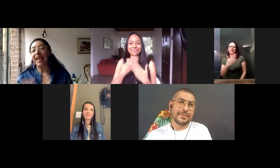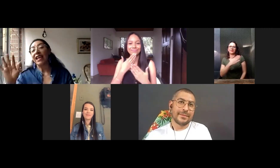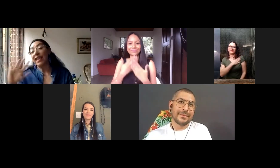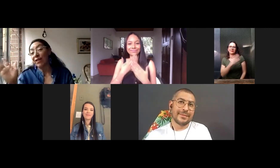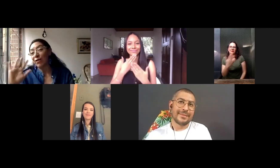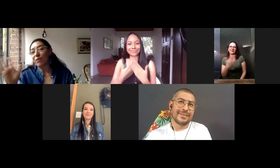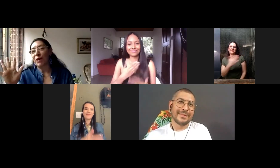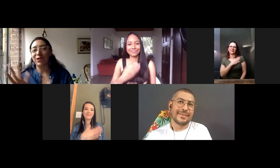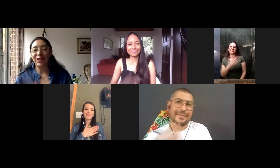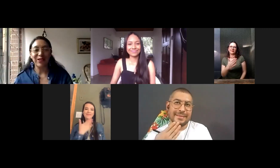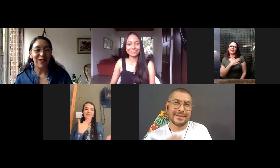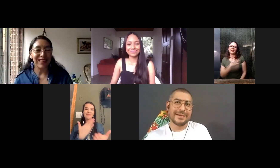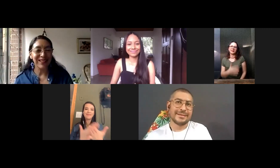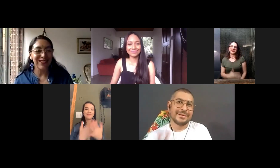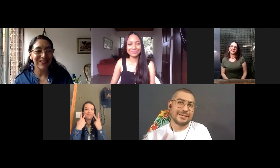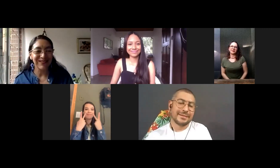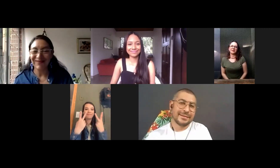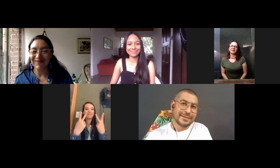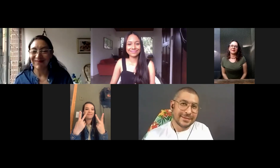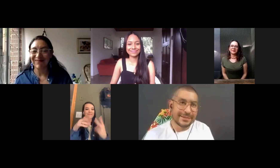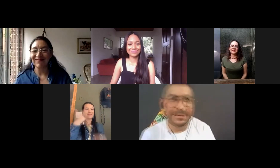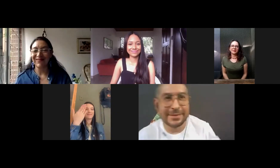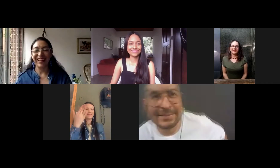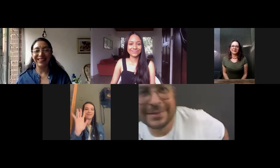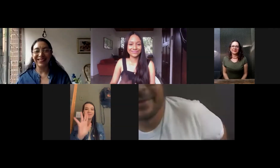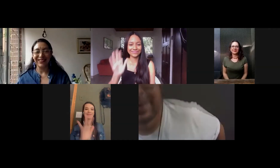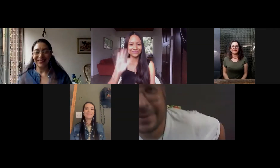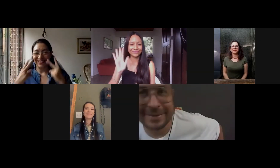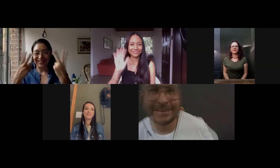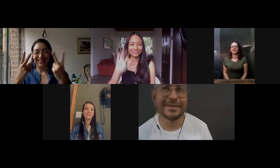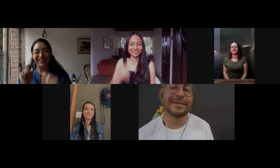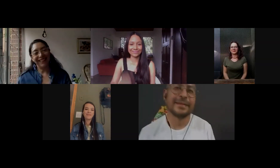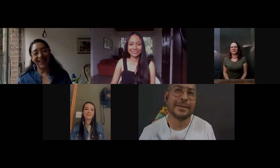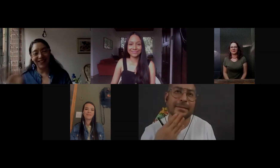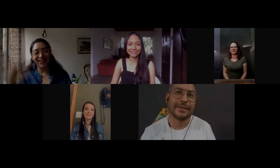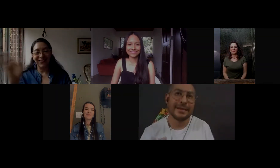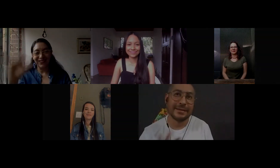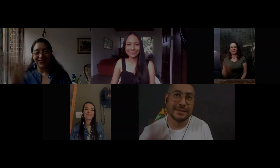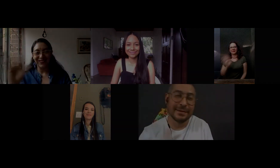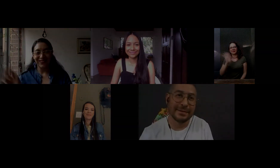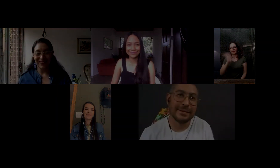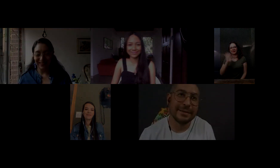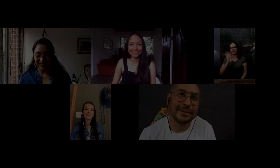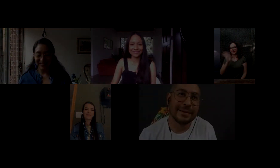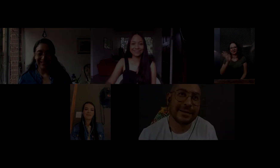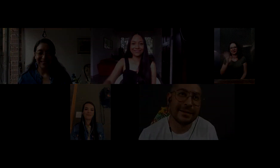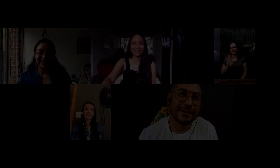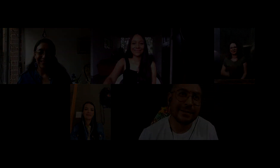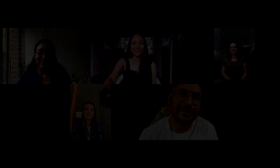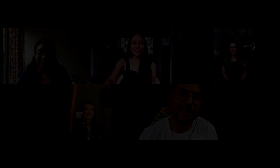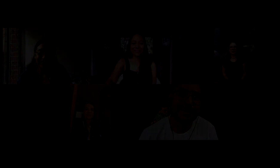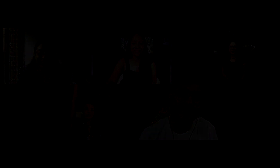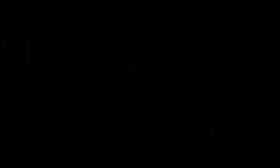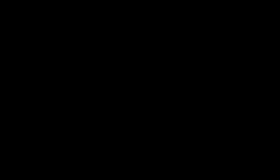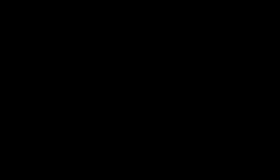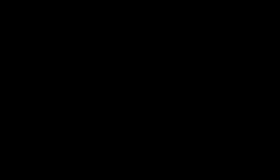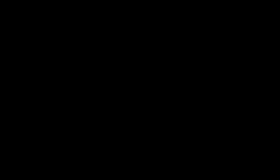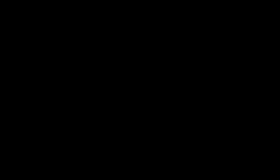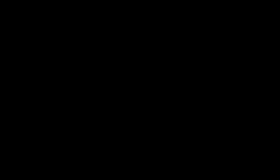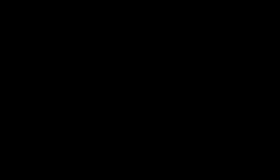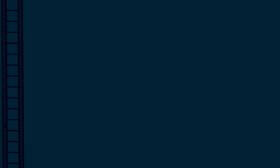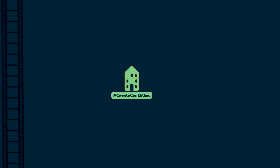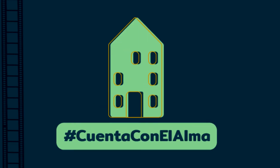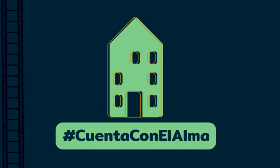Gracias. Y nos vemos en otra ocasión. Bueno, chao. Chao.